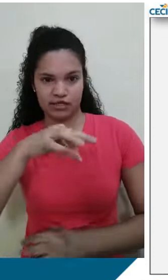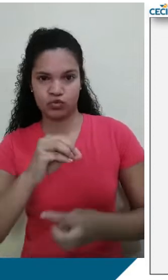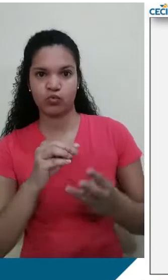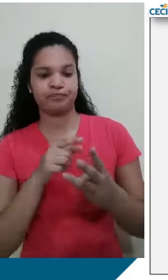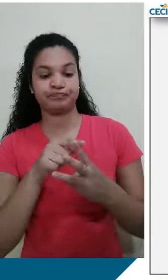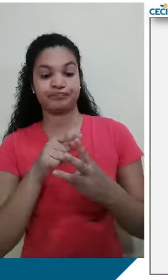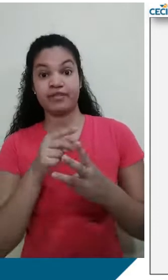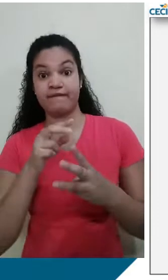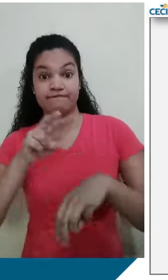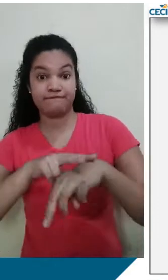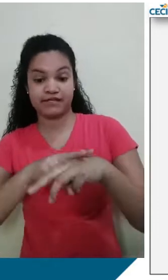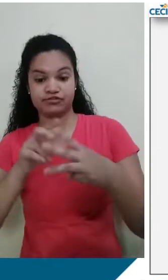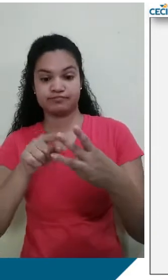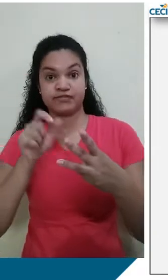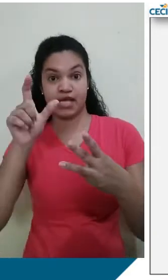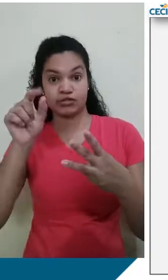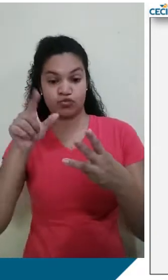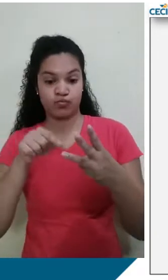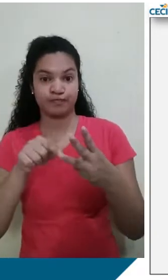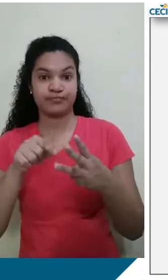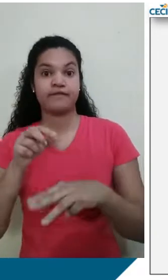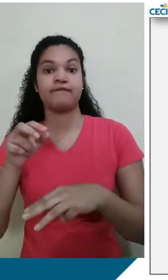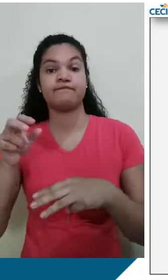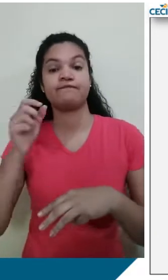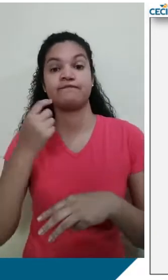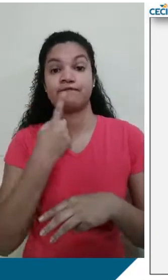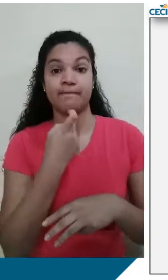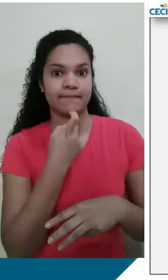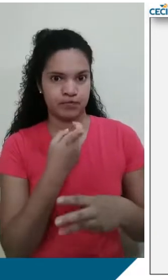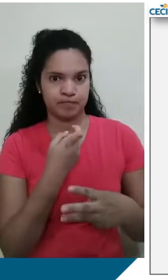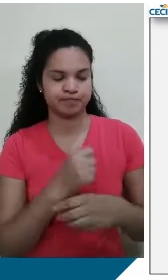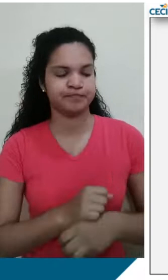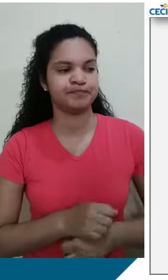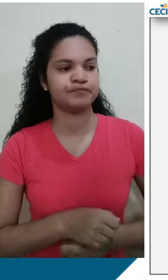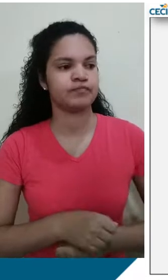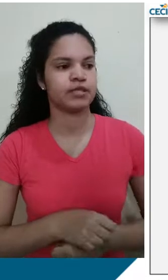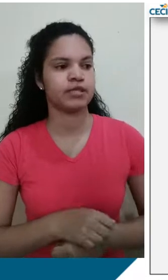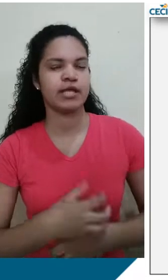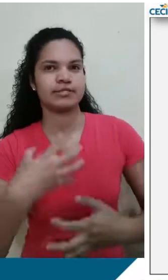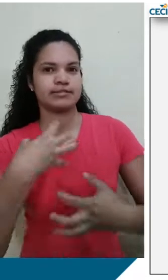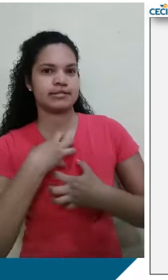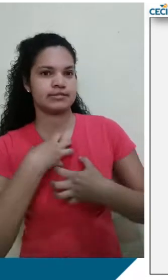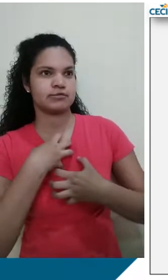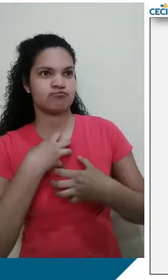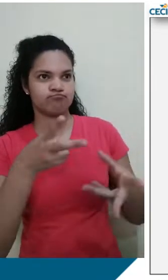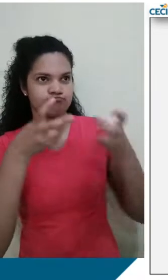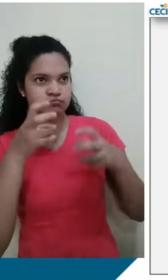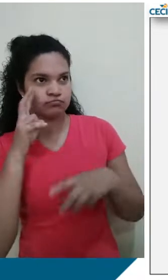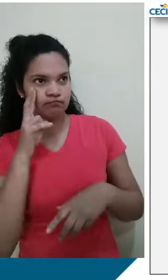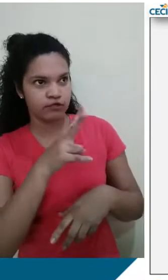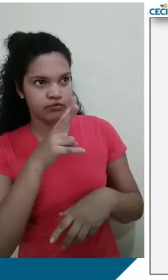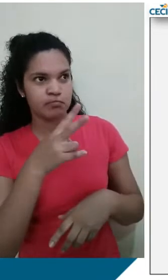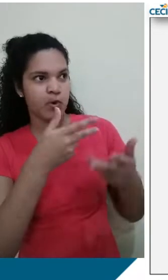e vermelho e estão associados à cor que causa grande excitação, ativação. A sensação que temos ao